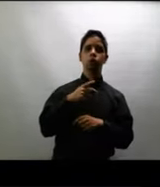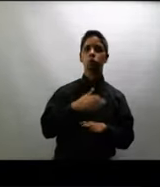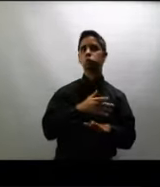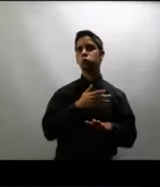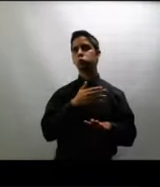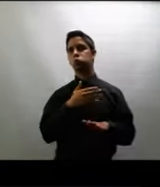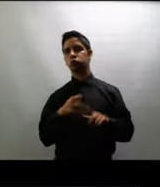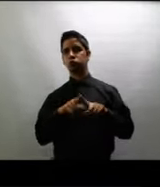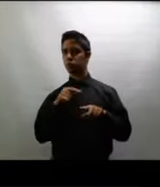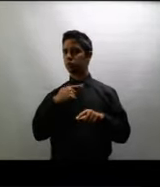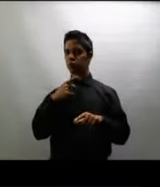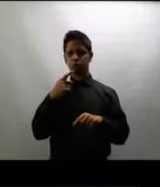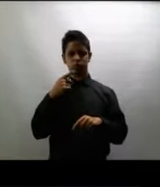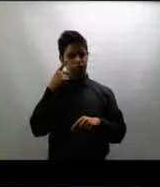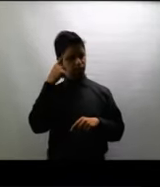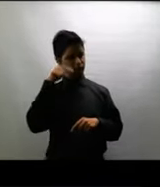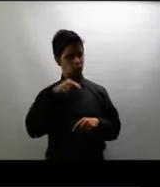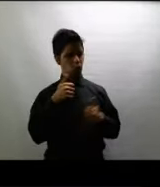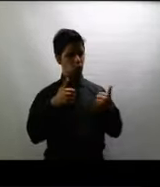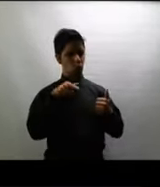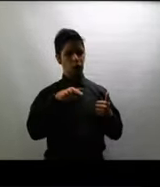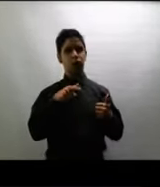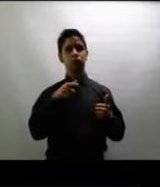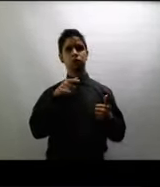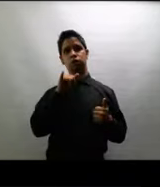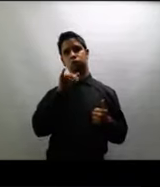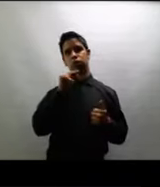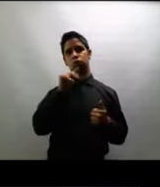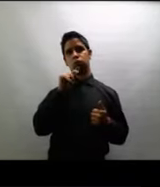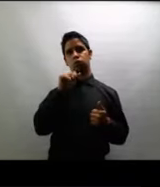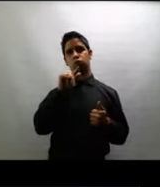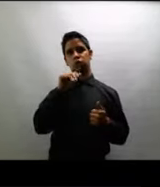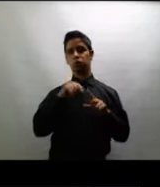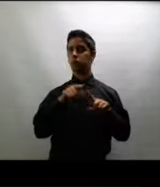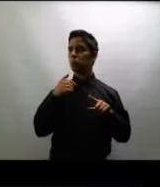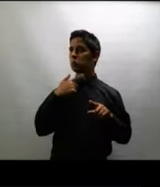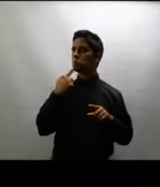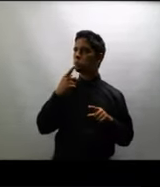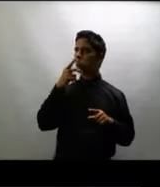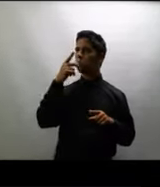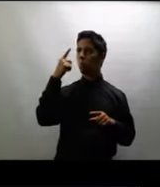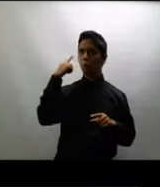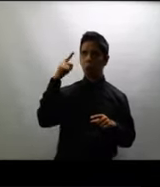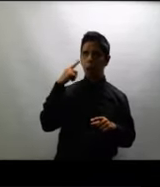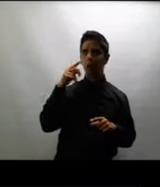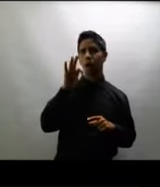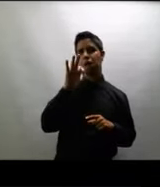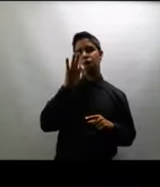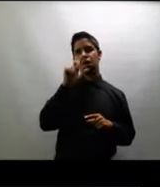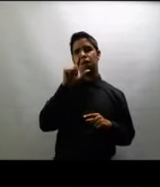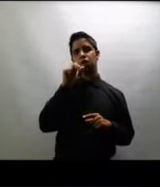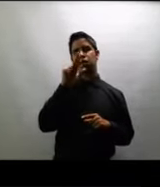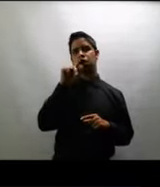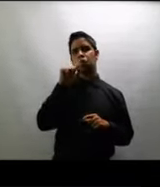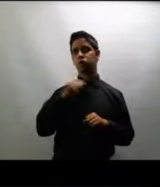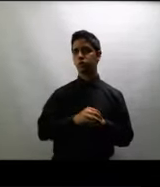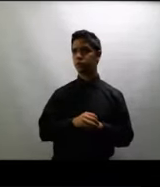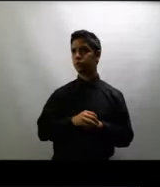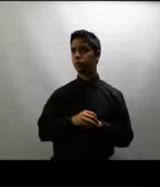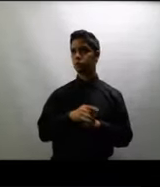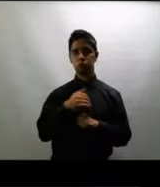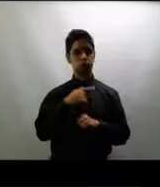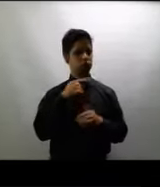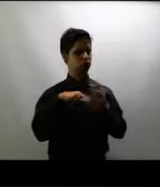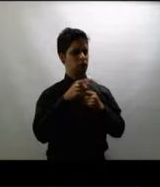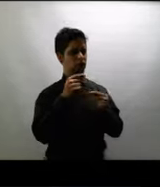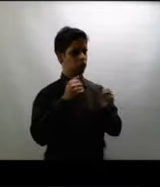es para flauta. Pues voy a traer la flauta y la vamos a tocar. Está bien. Y entonces ahí viene y me dice la pieza, ¿qué tú vas a hacer con esto? Y yo,